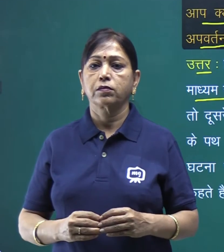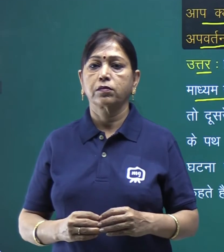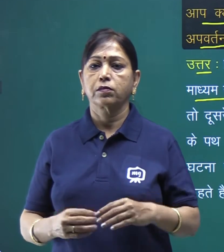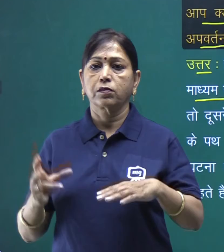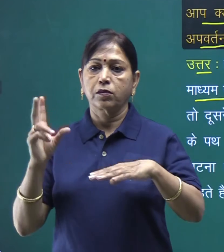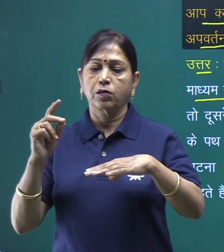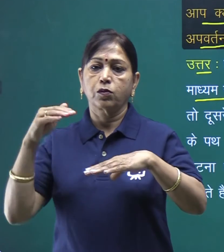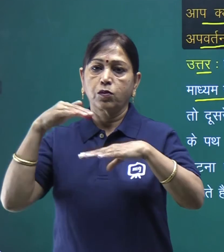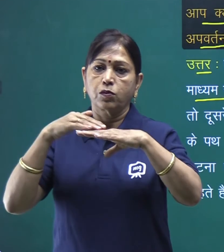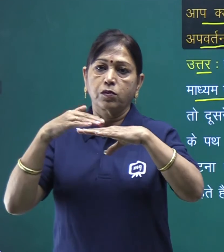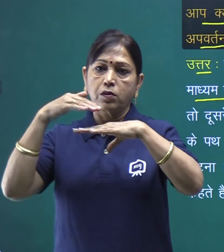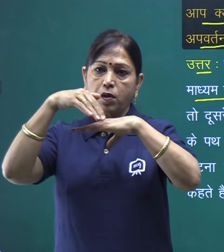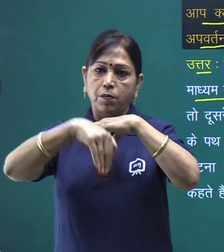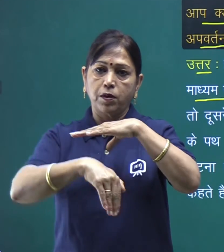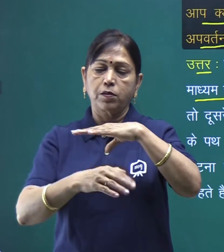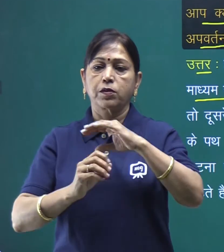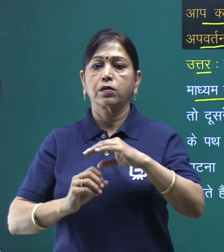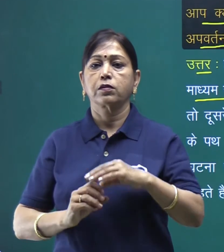दूसरे माध्यम में जाती है